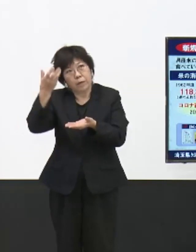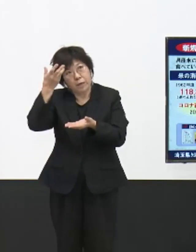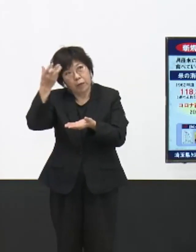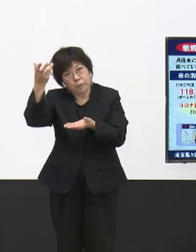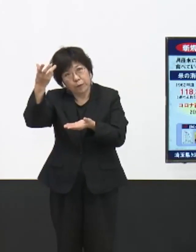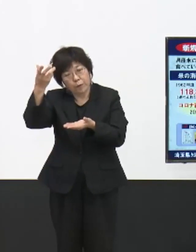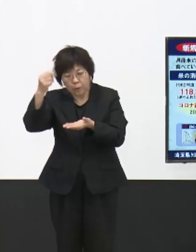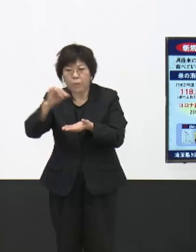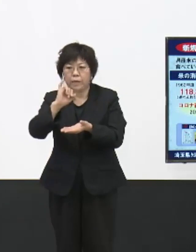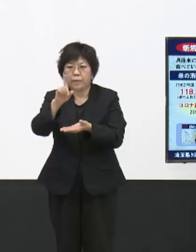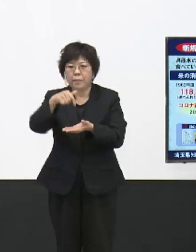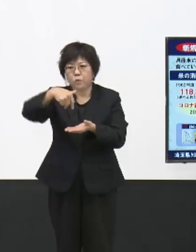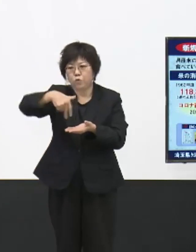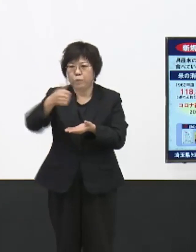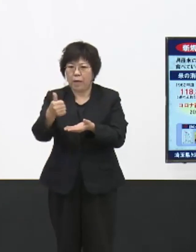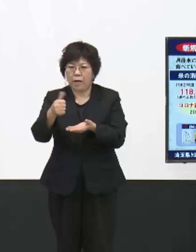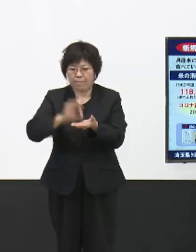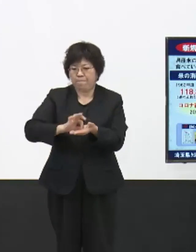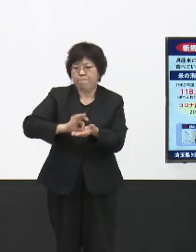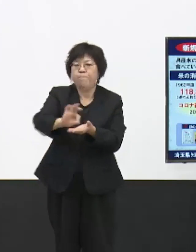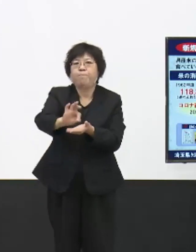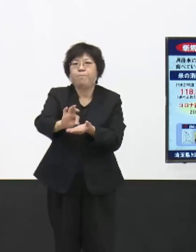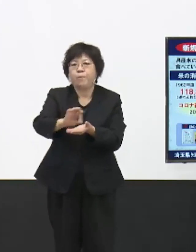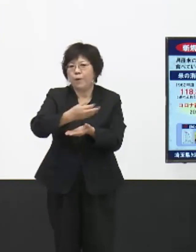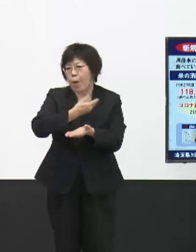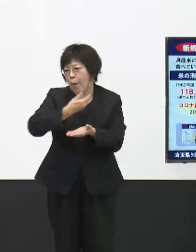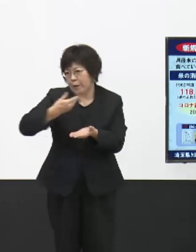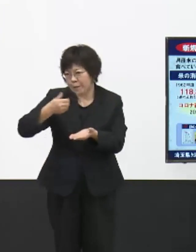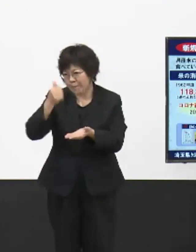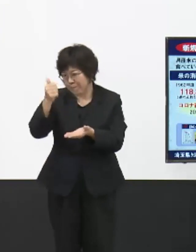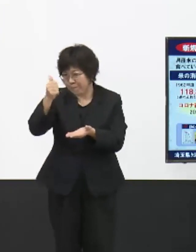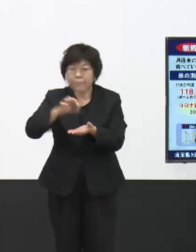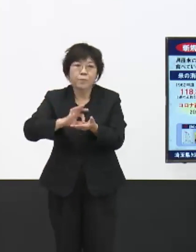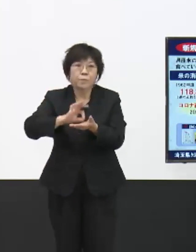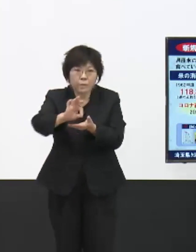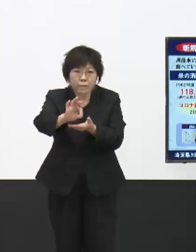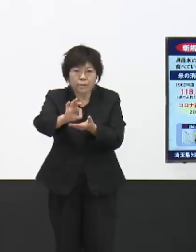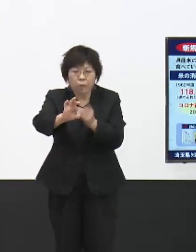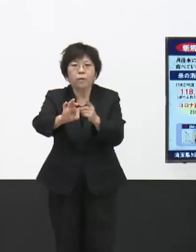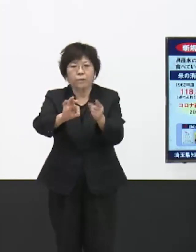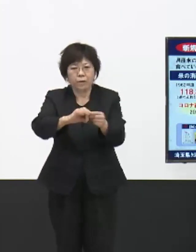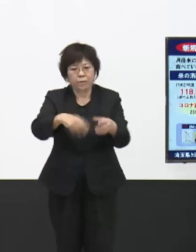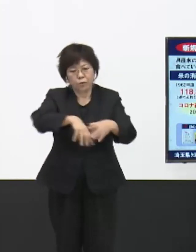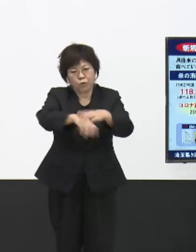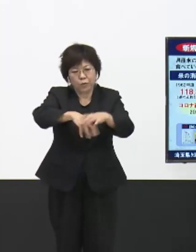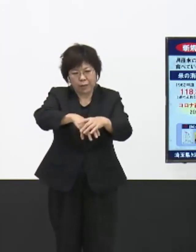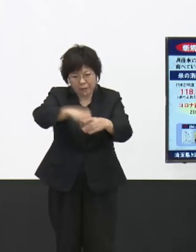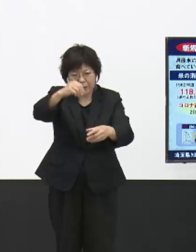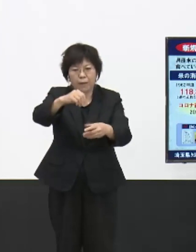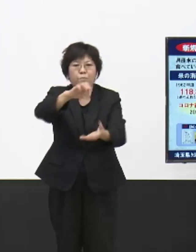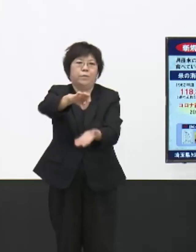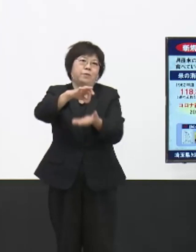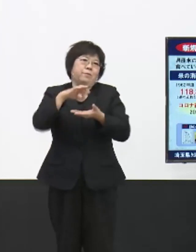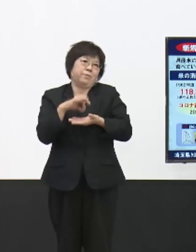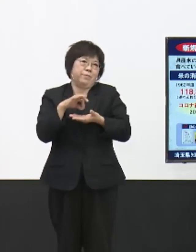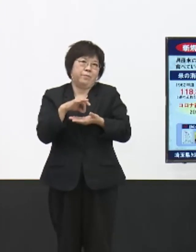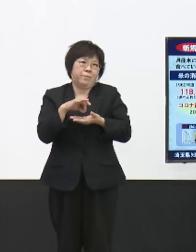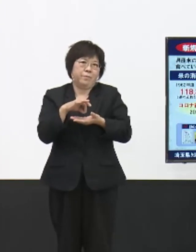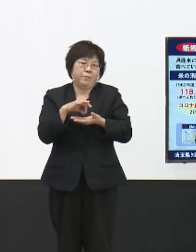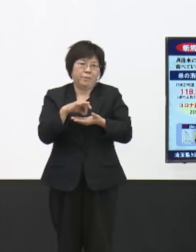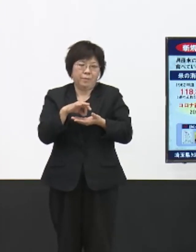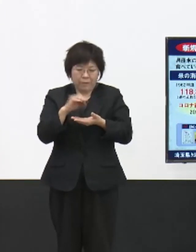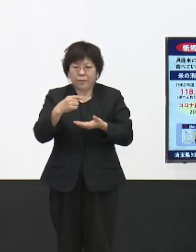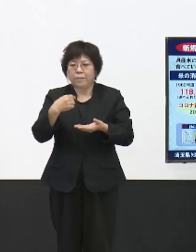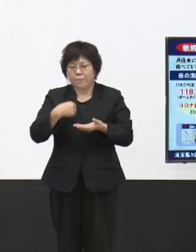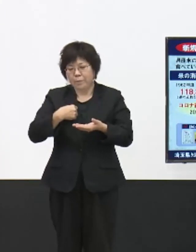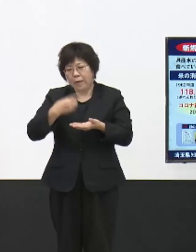方の中から県産農産物などをプレゼントいたします。応募方法ですが、県産米を食べ